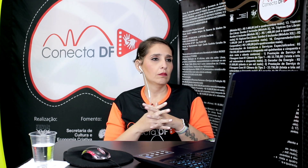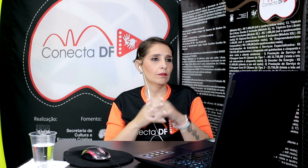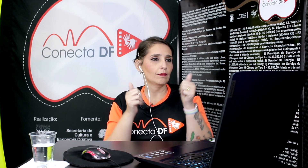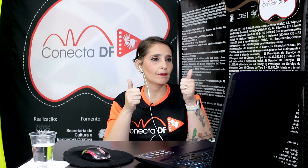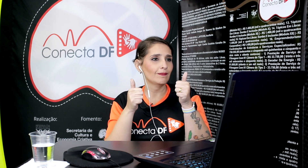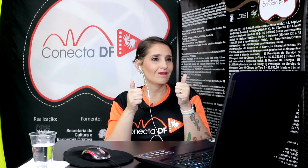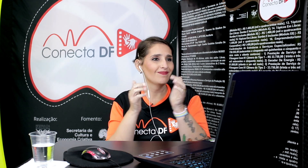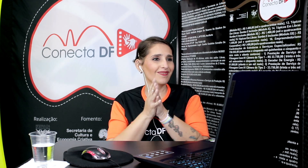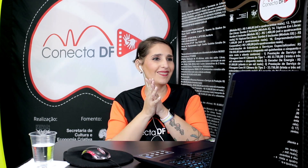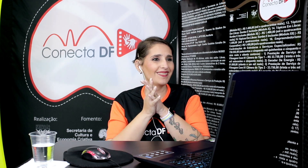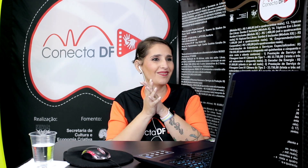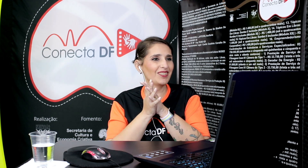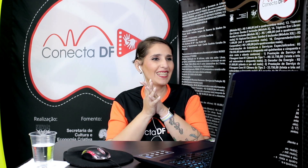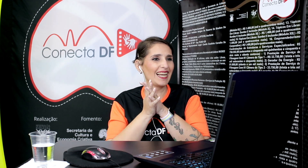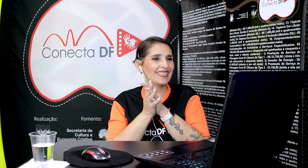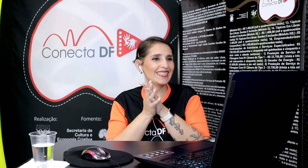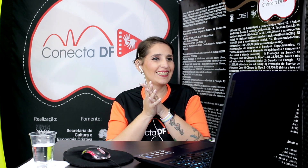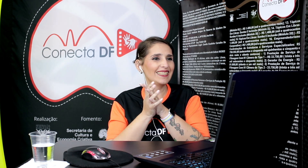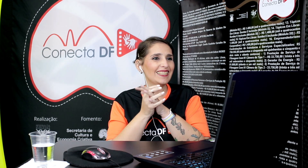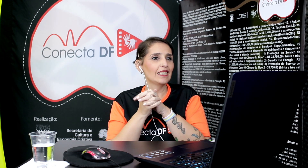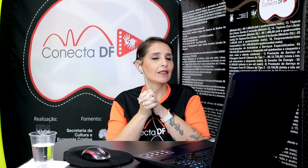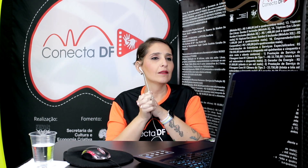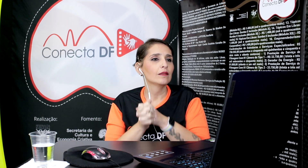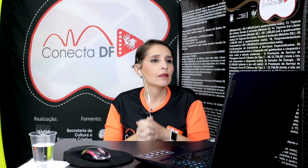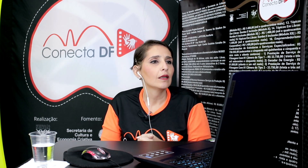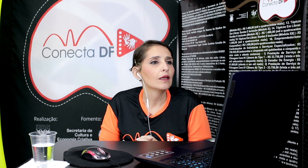Tá ok. Por nada.